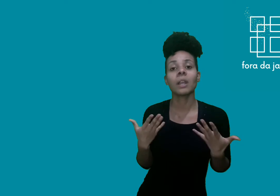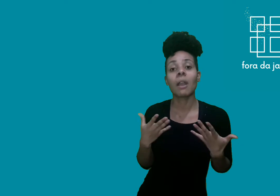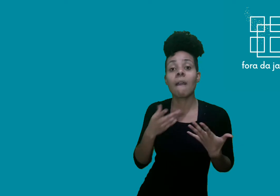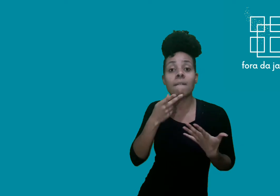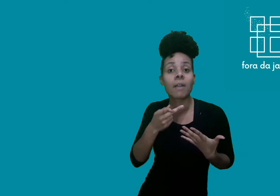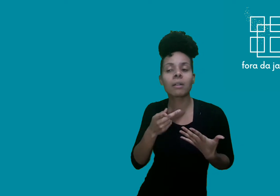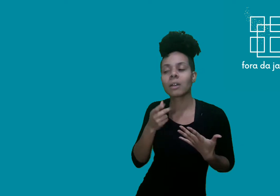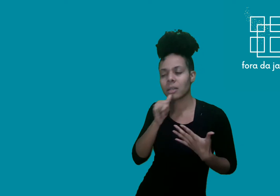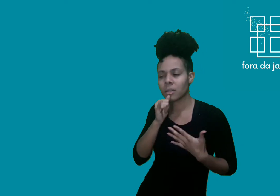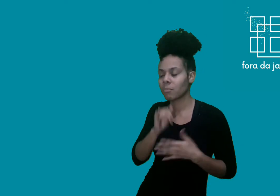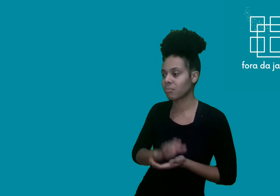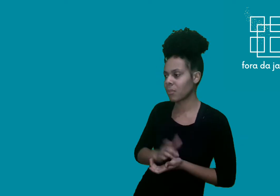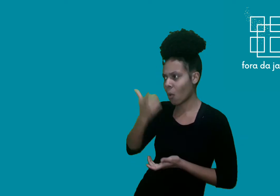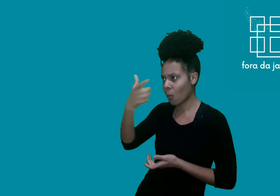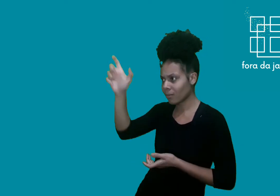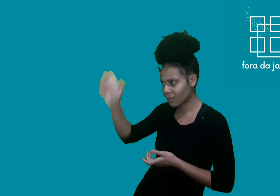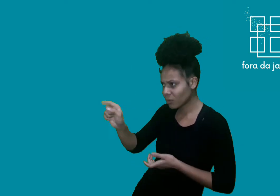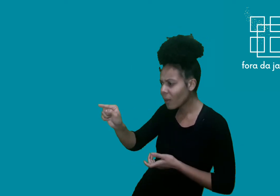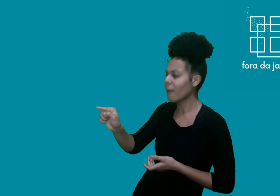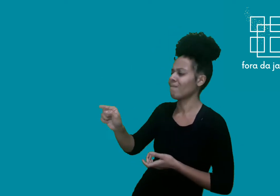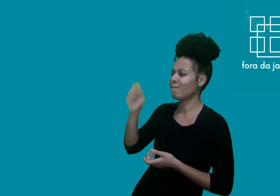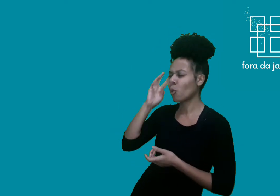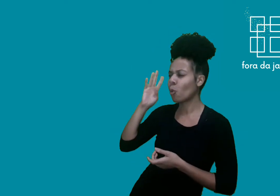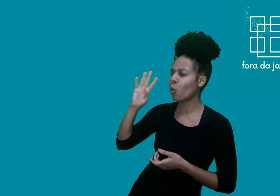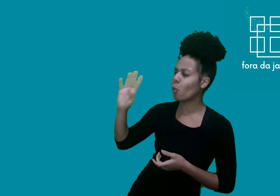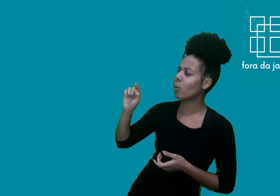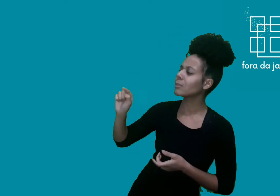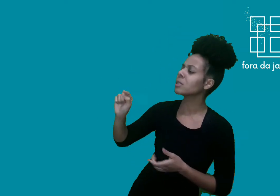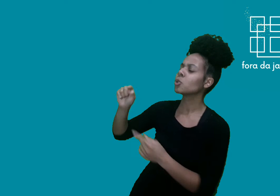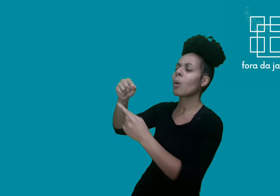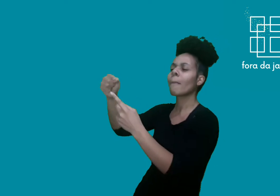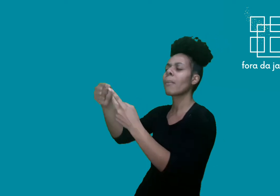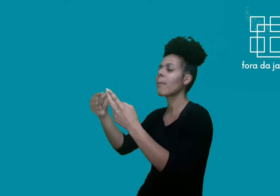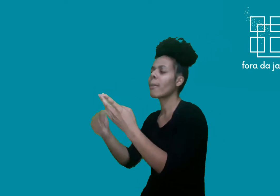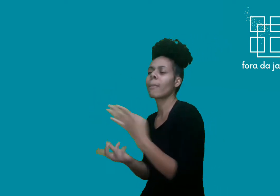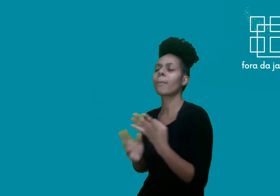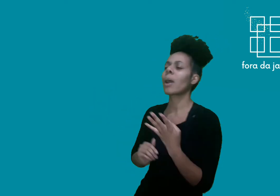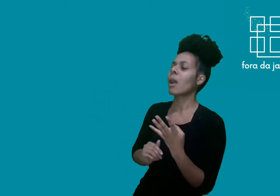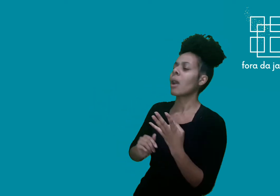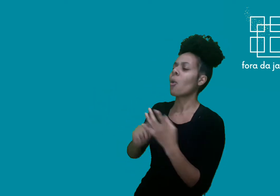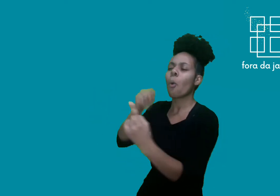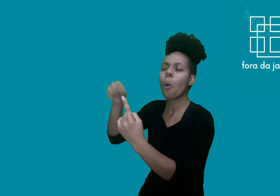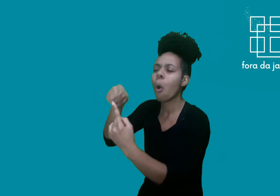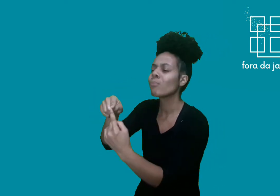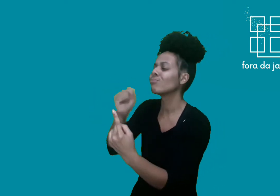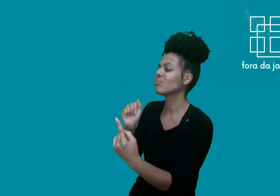estou olhando para a vida do outro, para os objetivos do outro, né? Ou para aquilo que o outro quer, eu tento acreditar que aquilo